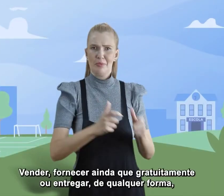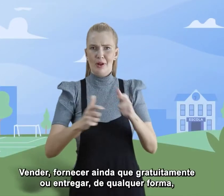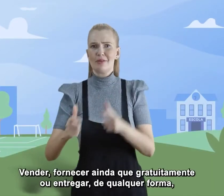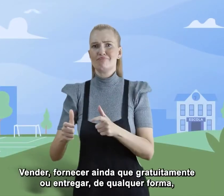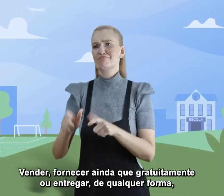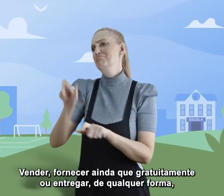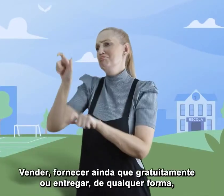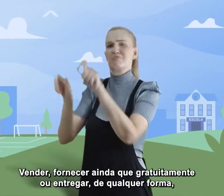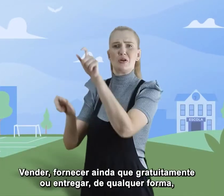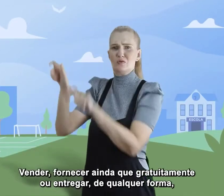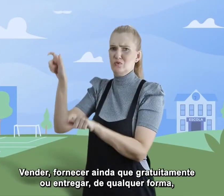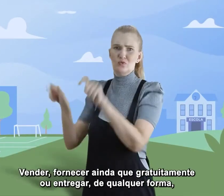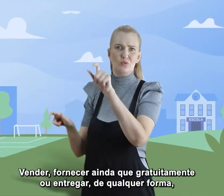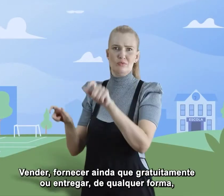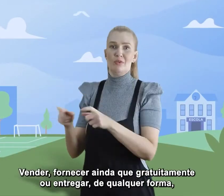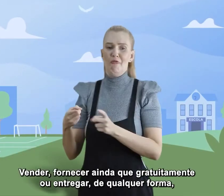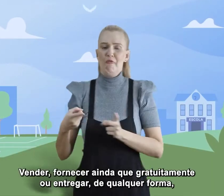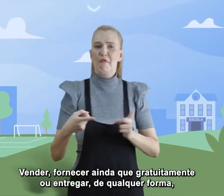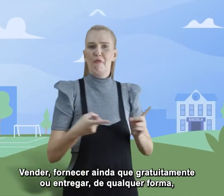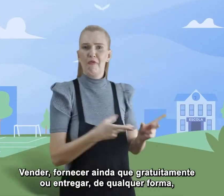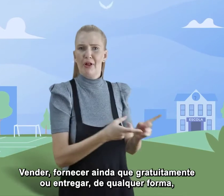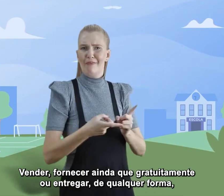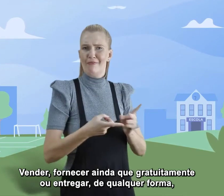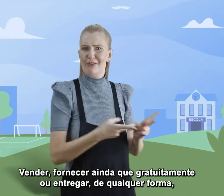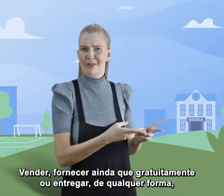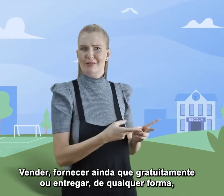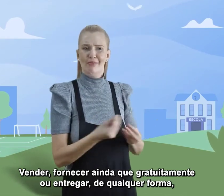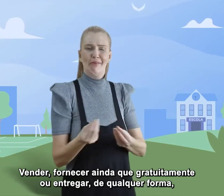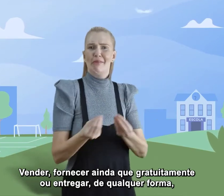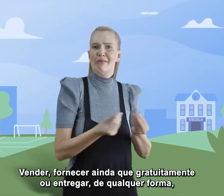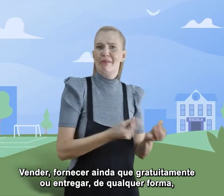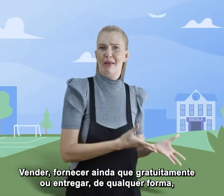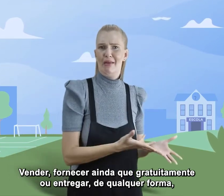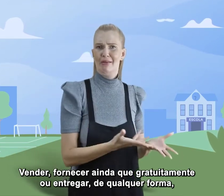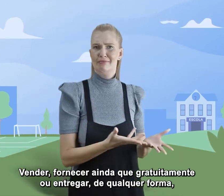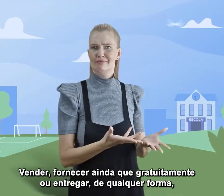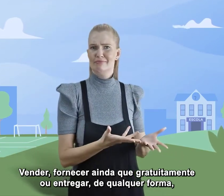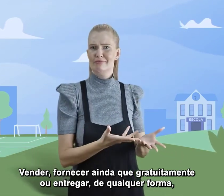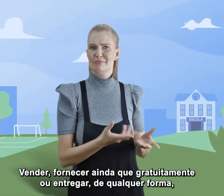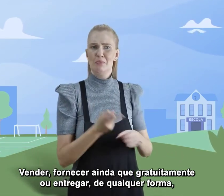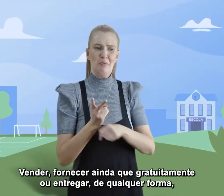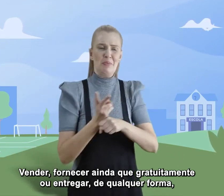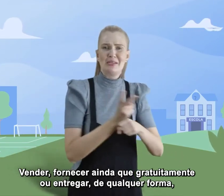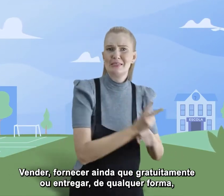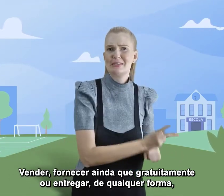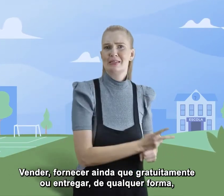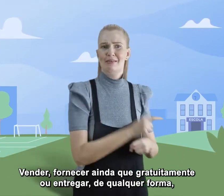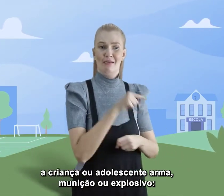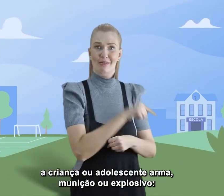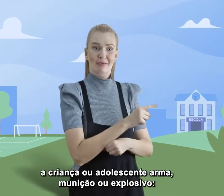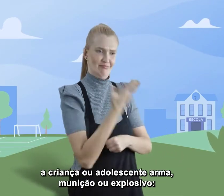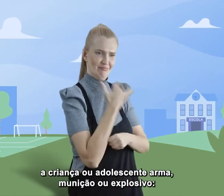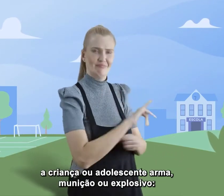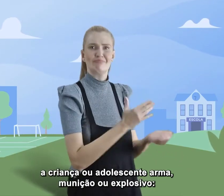Vender, fornecer, ainda que gratuitamente, ou entregar, de qualquer forma, a criança